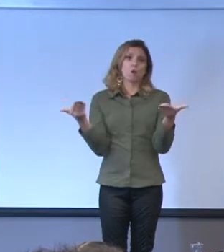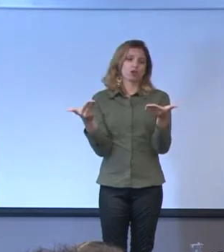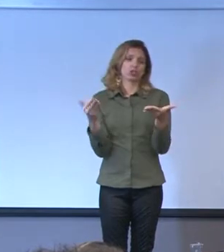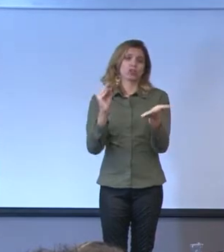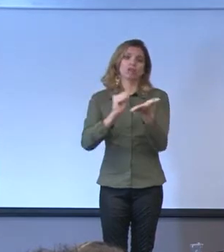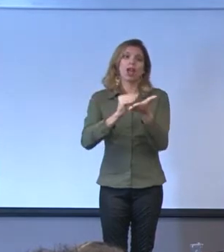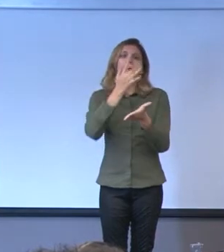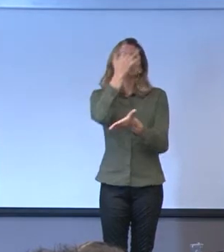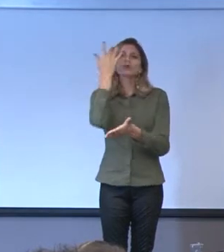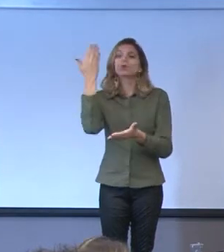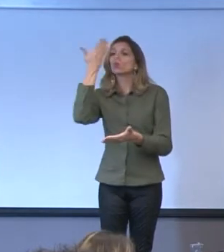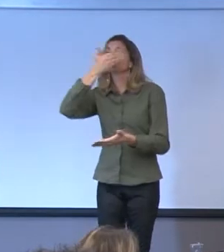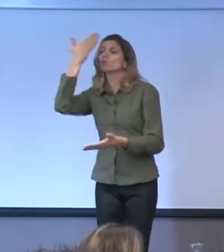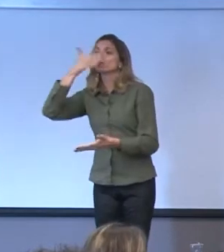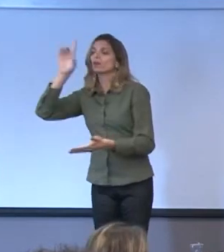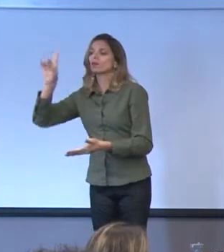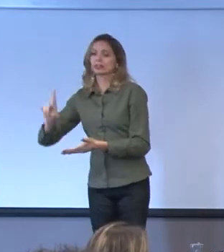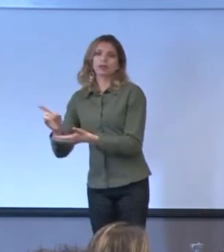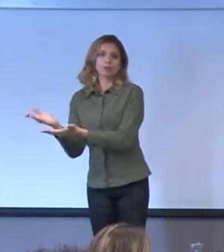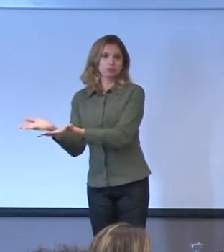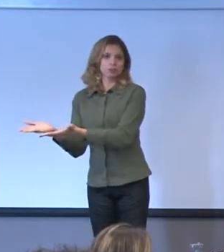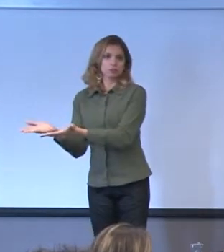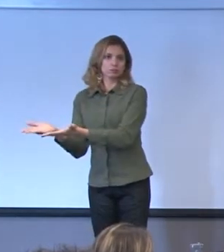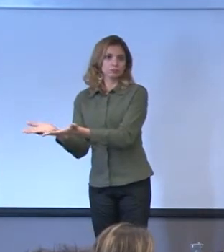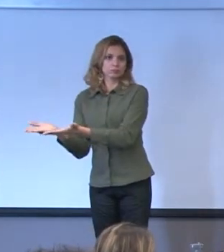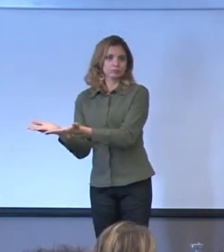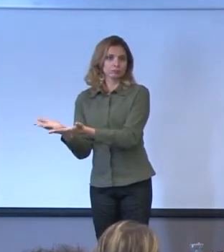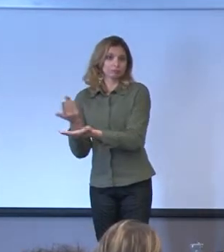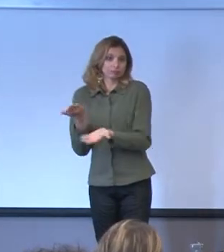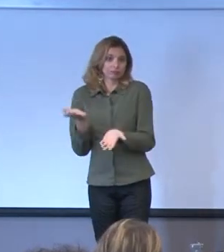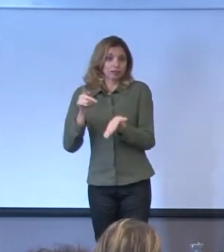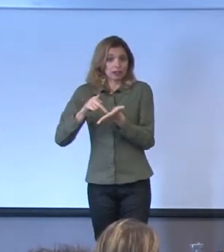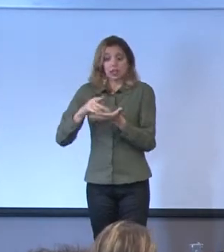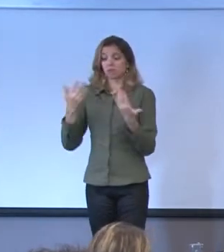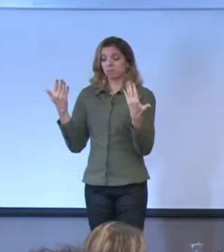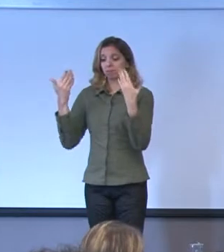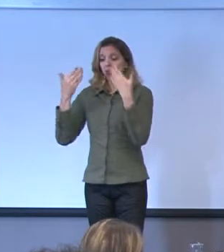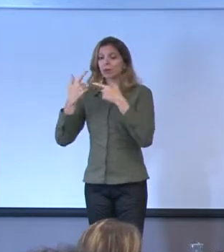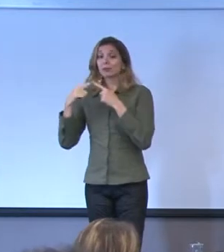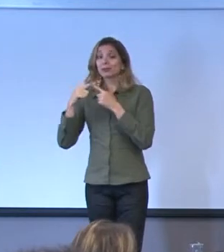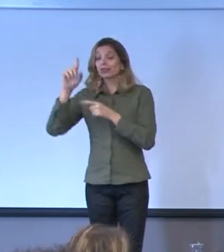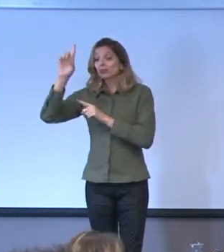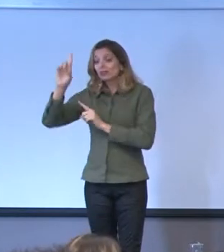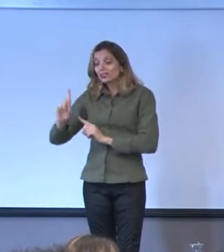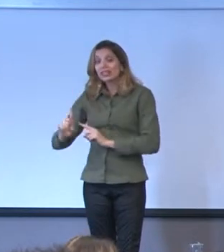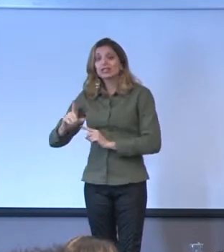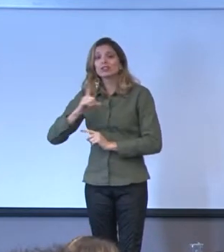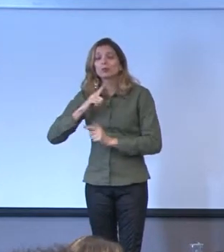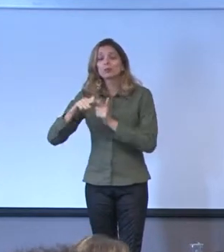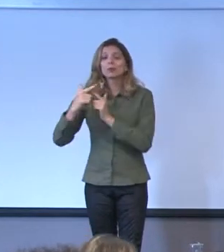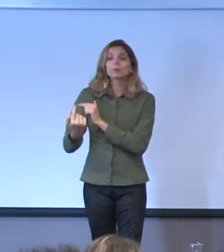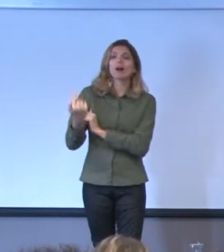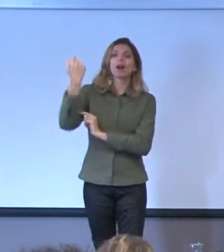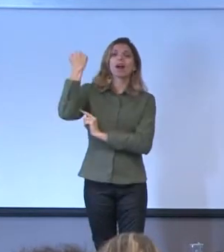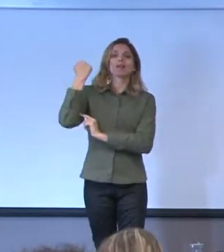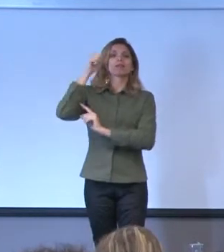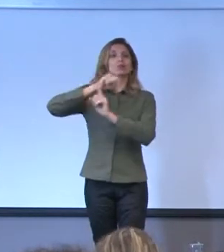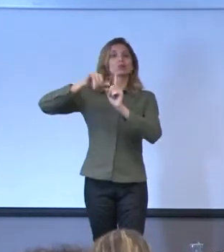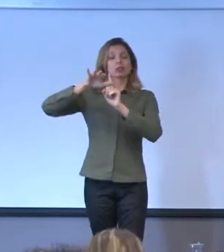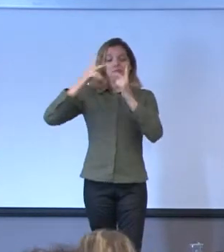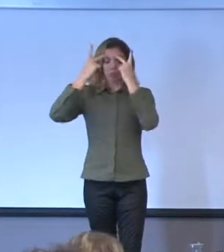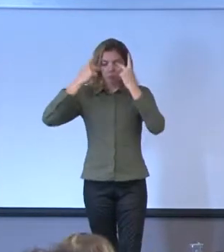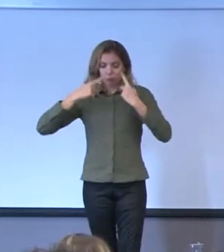invisibilidade. A pessoa com deficiência tem uma questão anterior a estar na sociedade, que é a questão de si